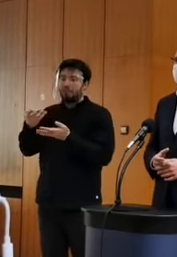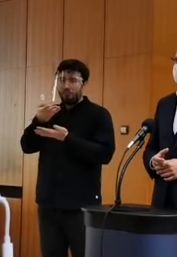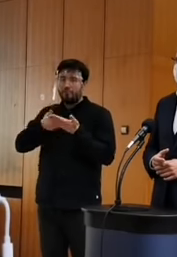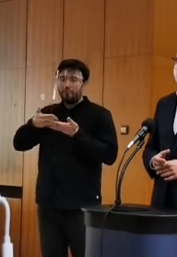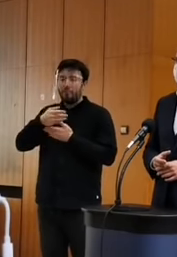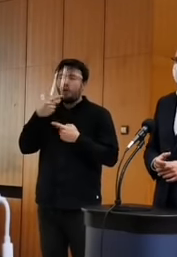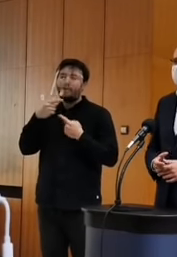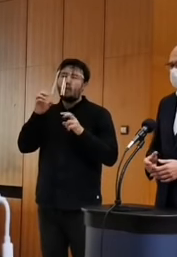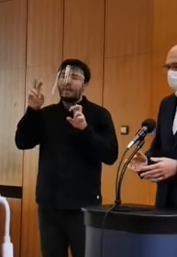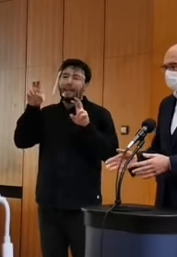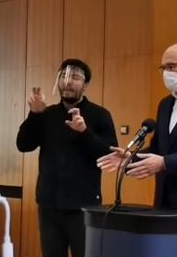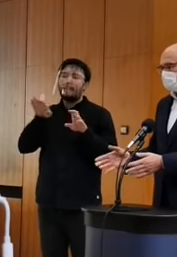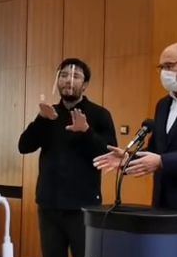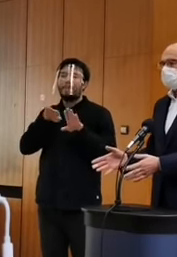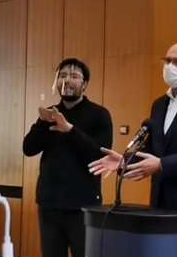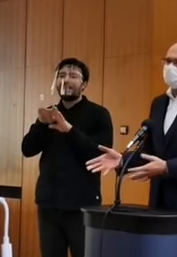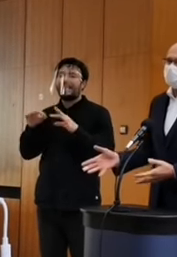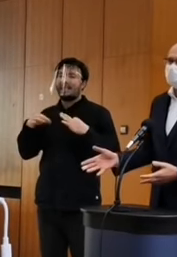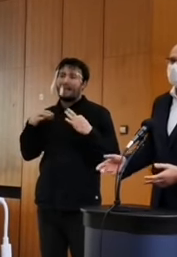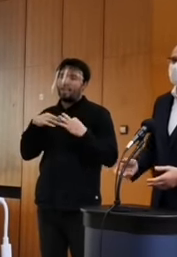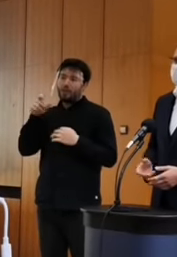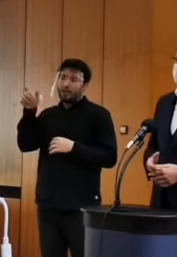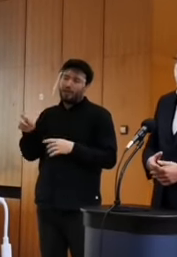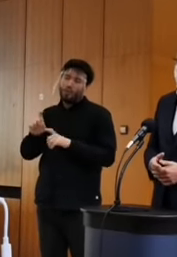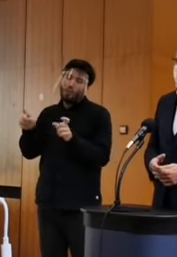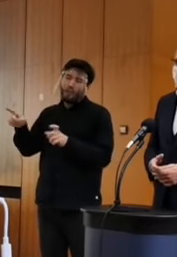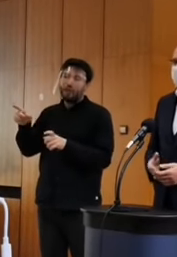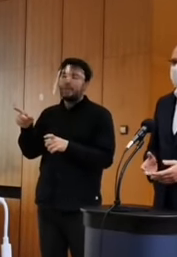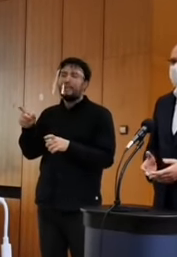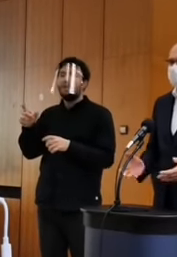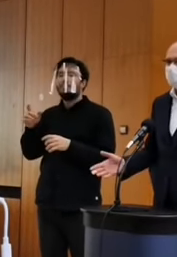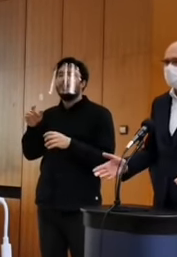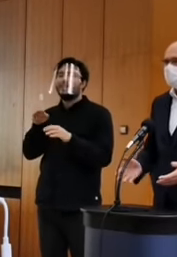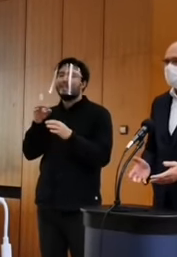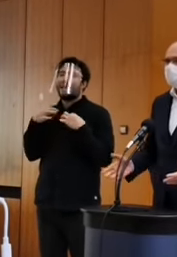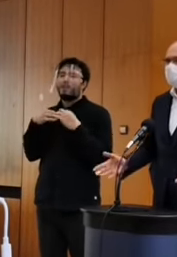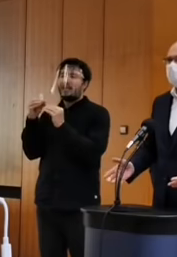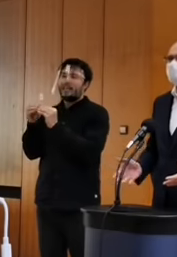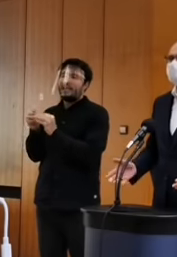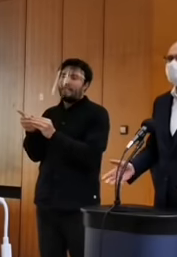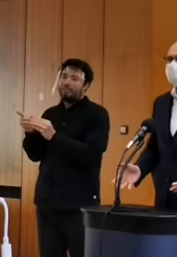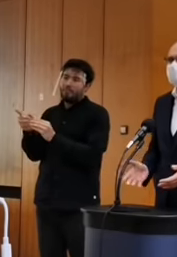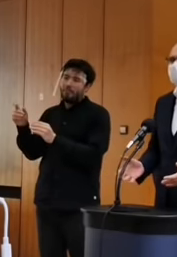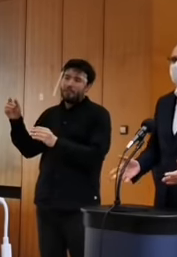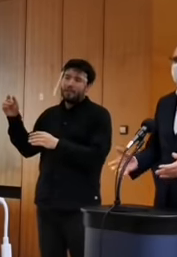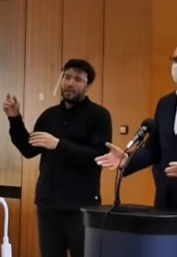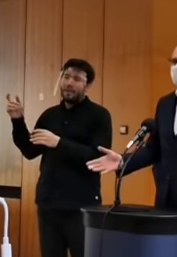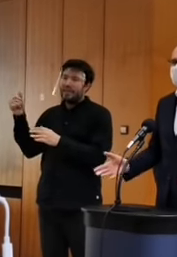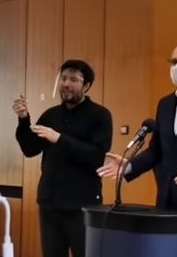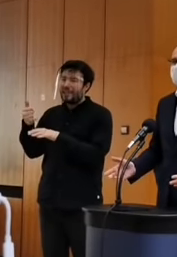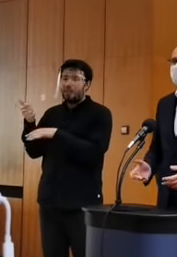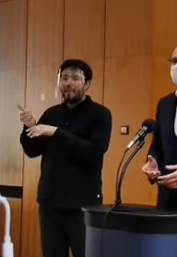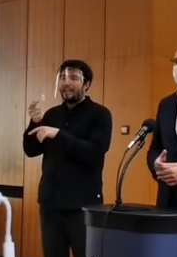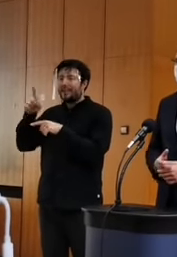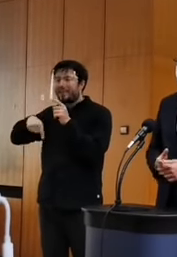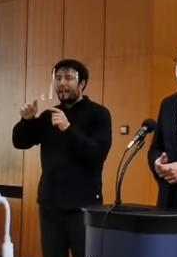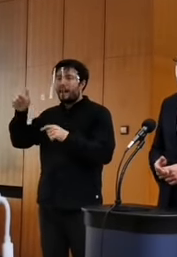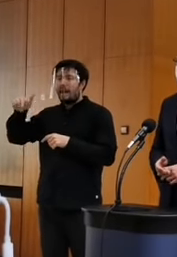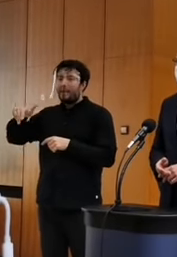výmene ministra zdravotníctva kvôli zlyhaniam v oblasti zdravotníctva, ktoré sú úplne očividné, kde už nemá žiaden